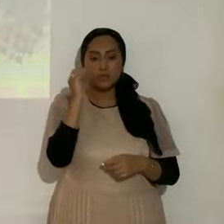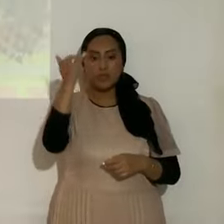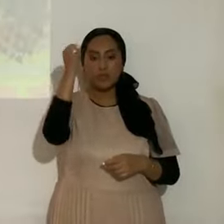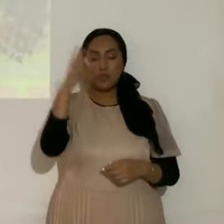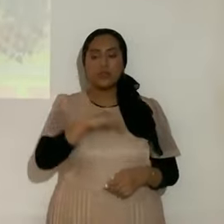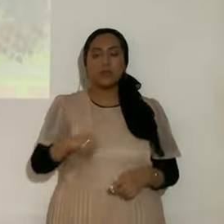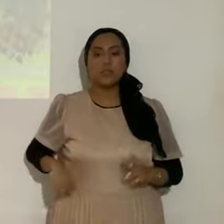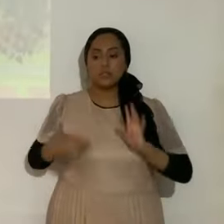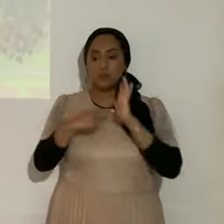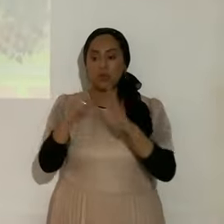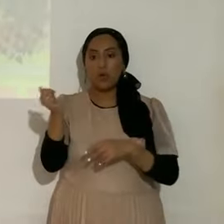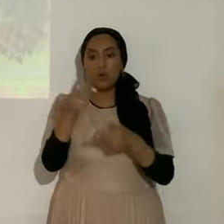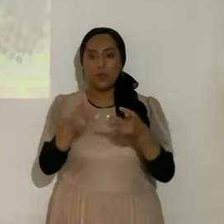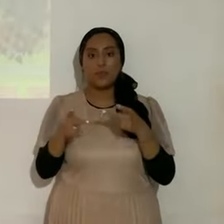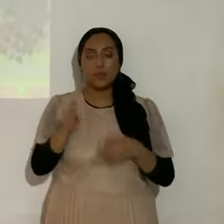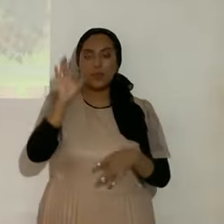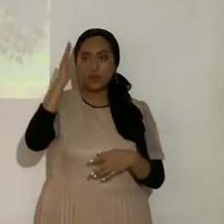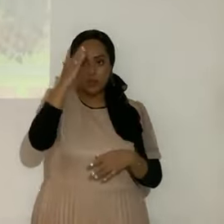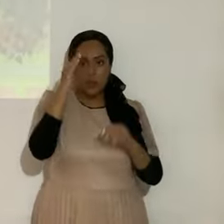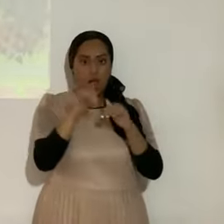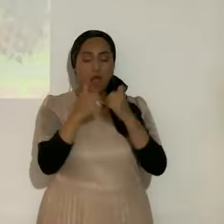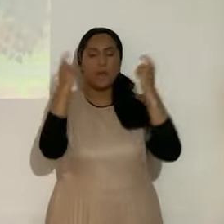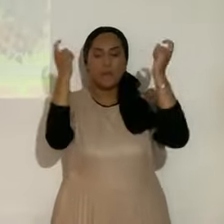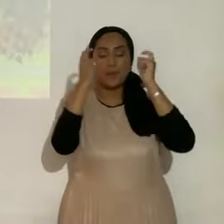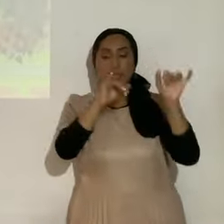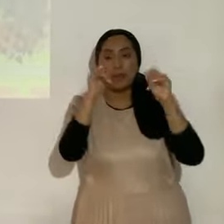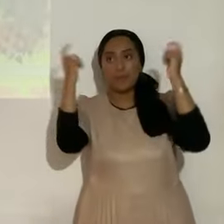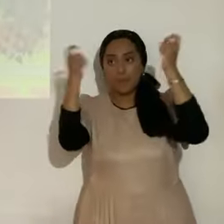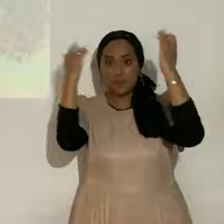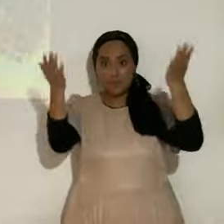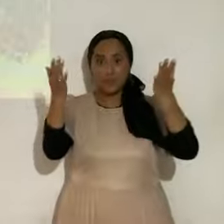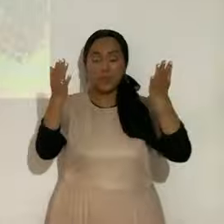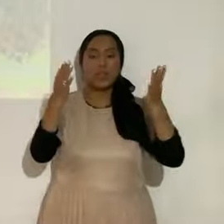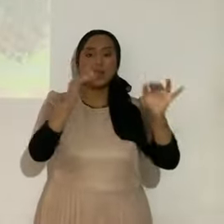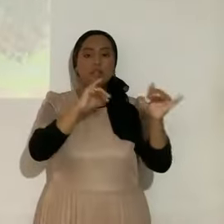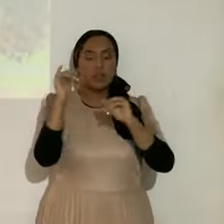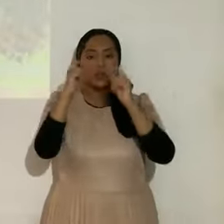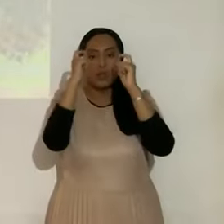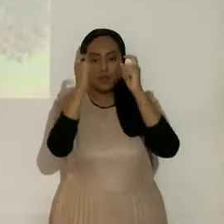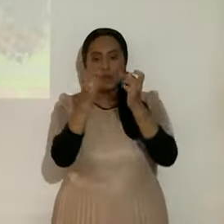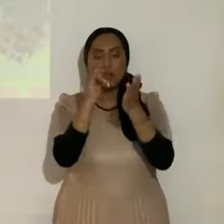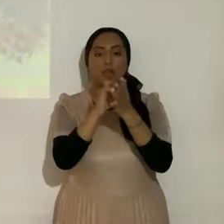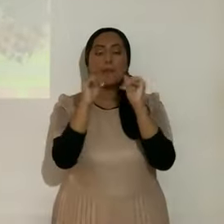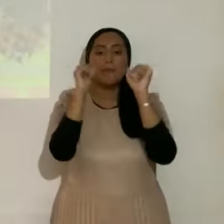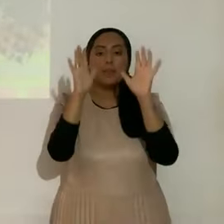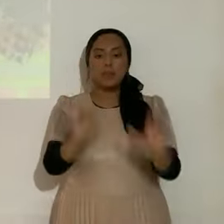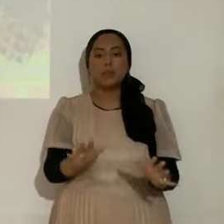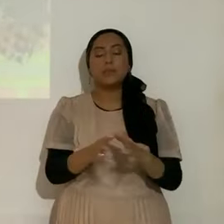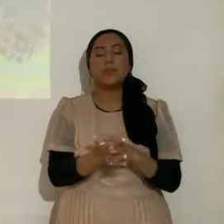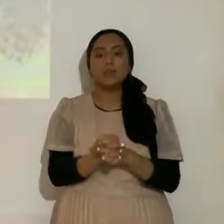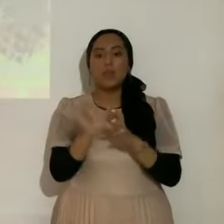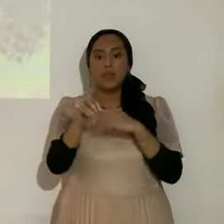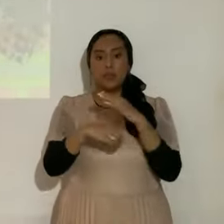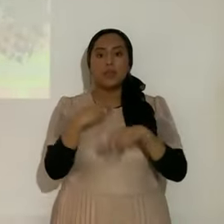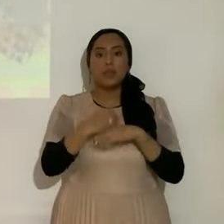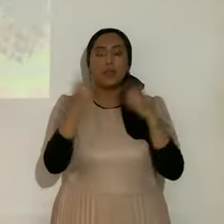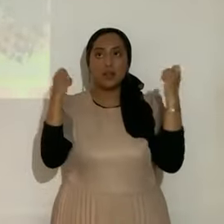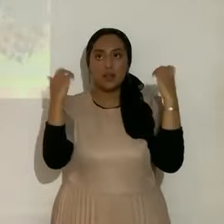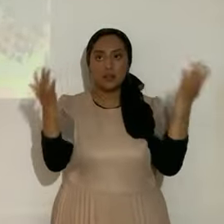todo lugar. Él sabe cómo le adoras. Y así como le adoras, también Él te va a dar a ti esas bendiciones. Amén.